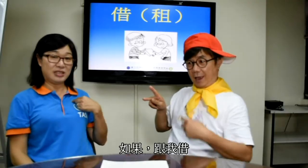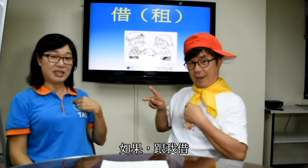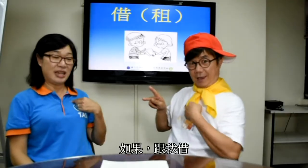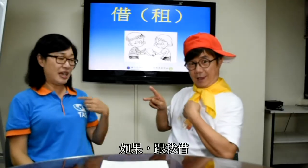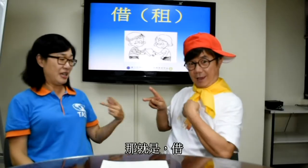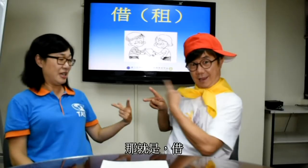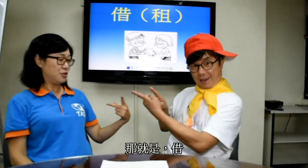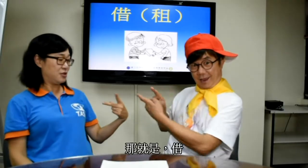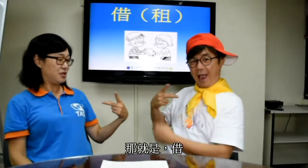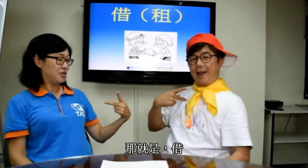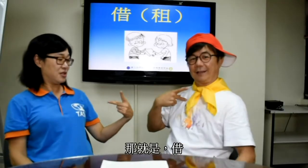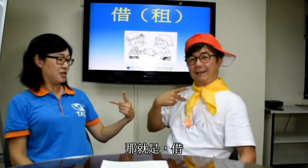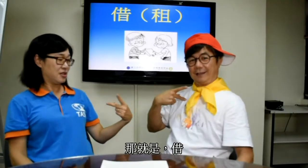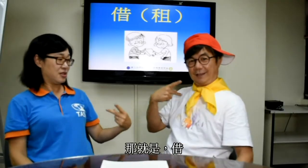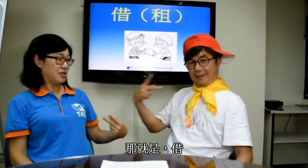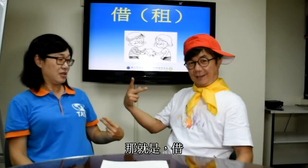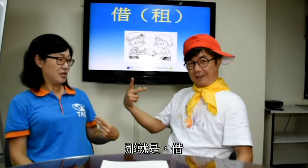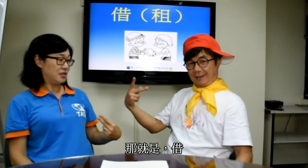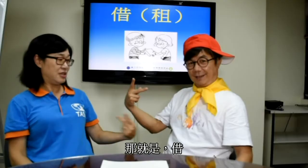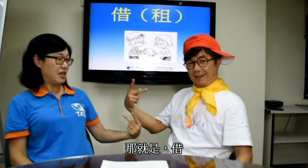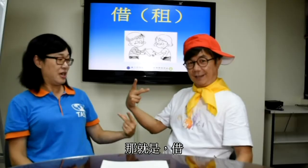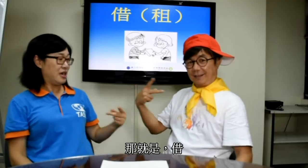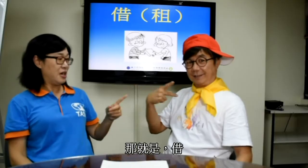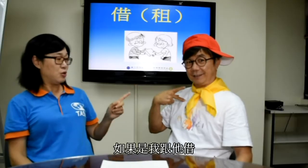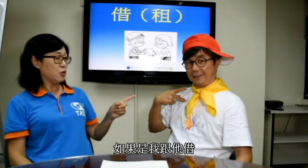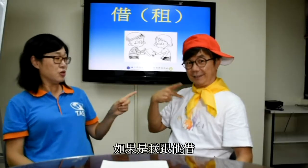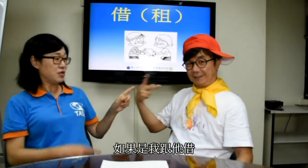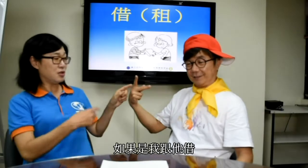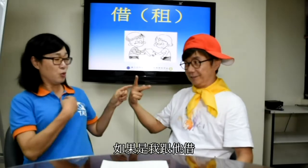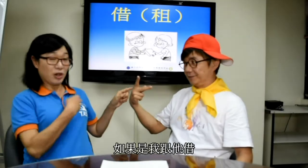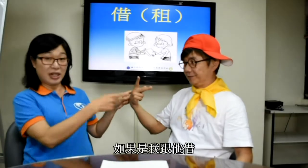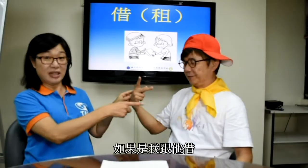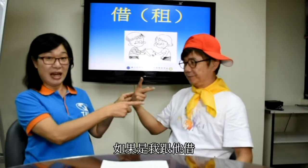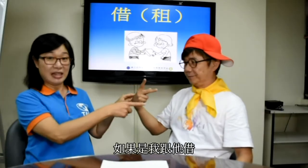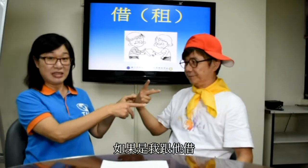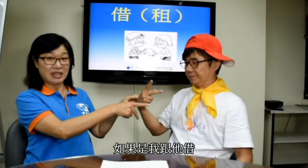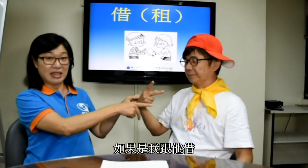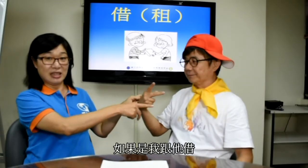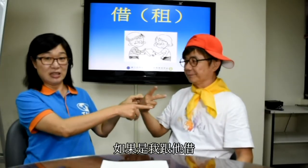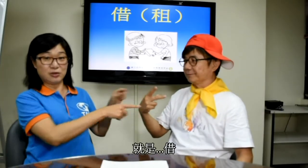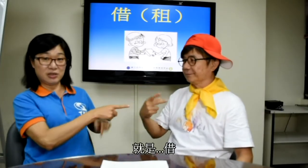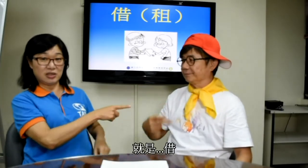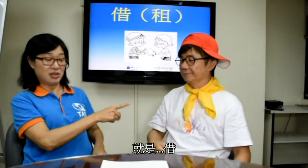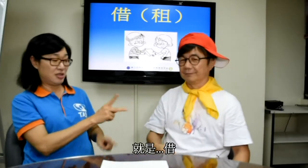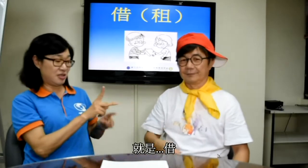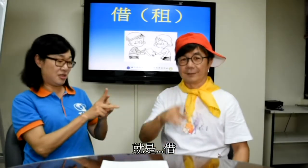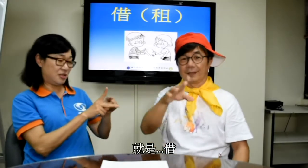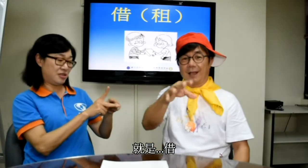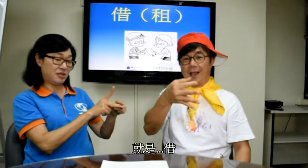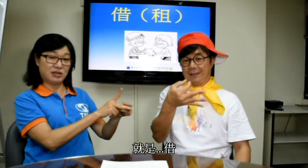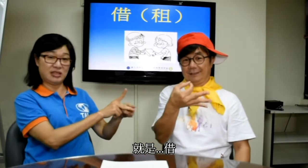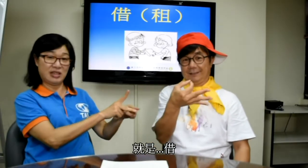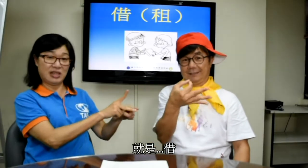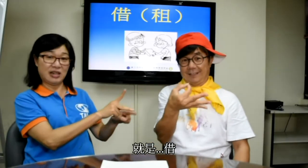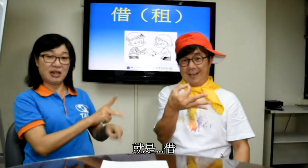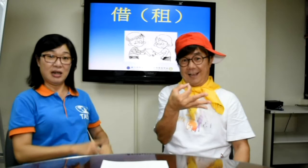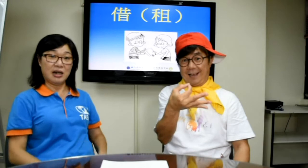借，那就是借；如果是我跟他借，就是借。